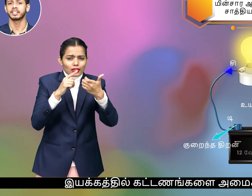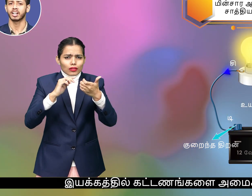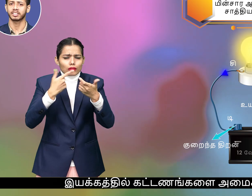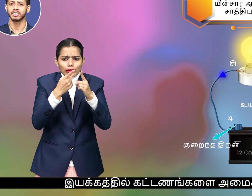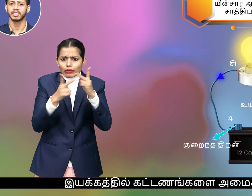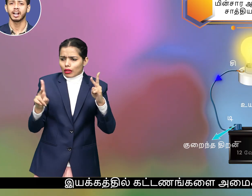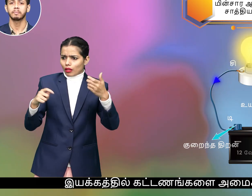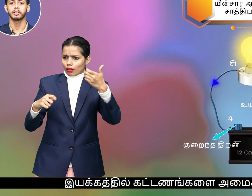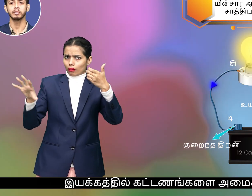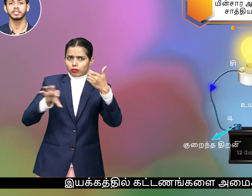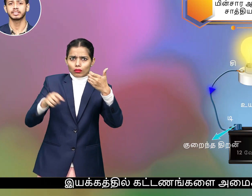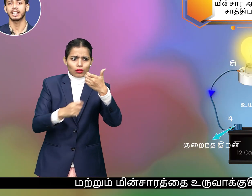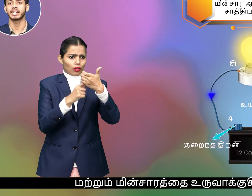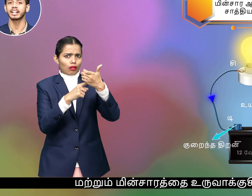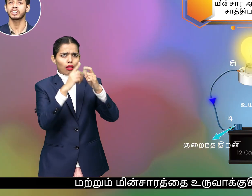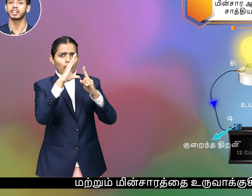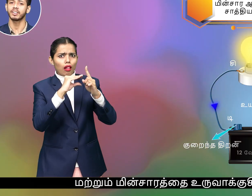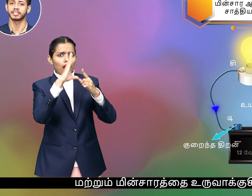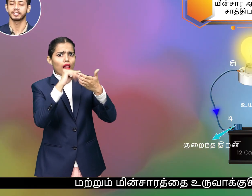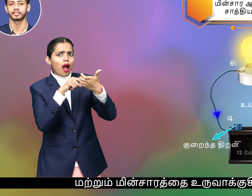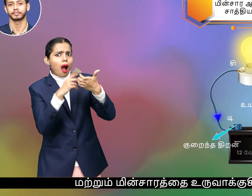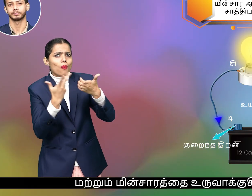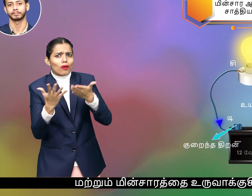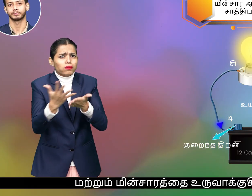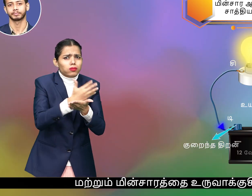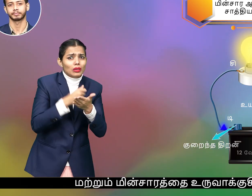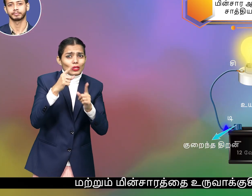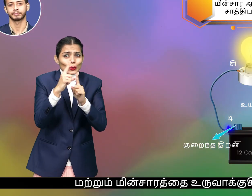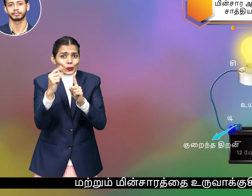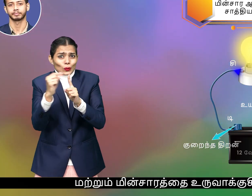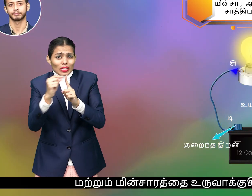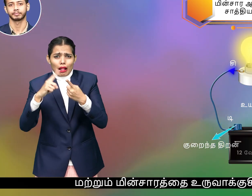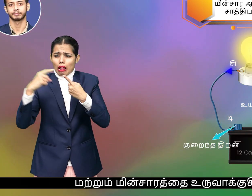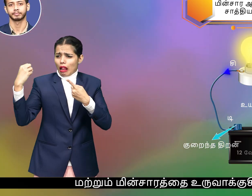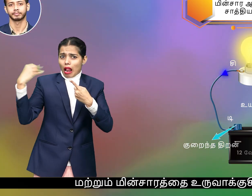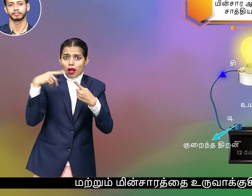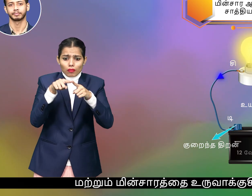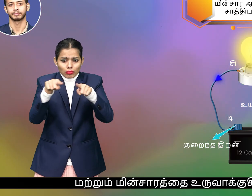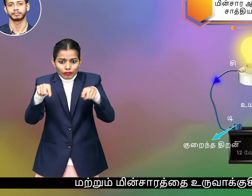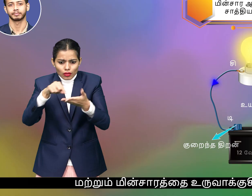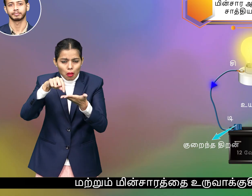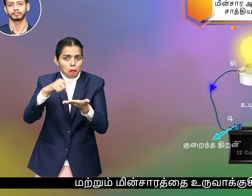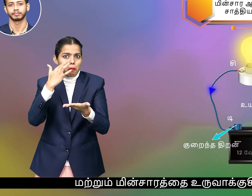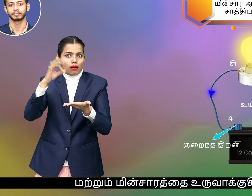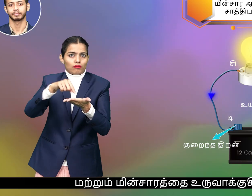கட்டணங்களை அமைக்கிறது மற்றும் மின்சாரத்தை உருவாக்குகிறது.